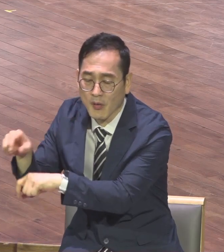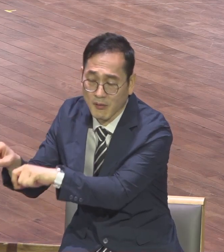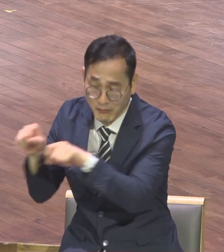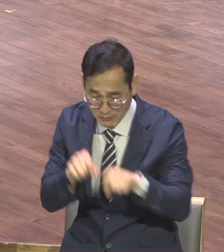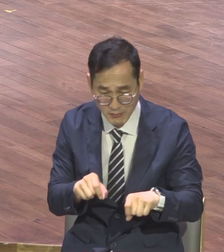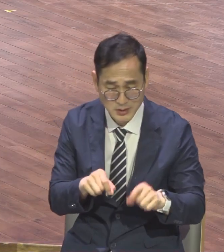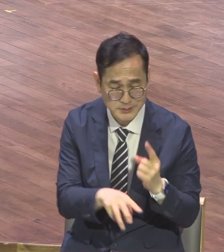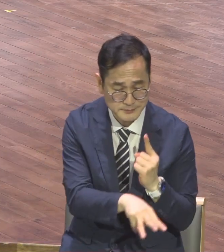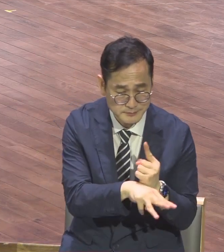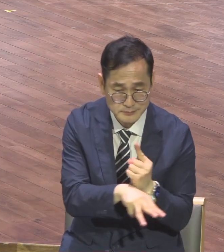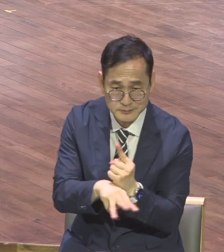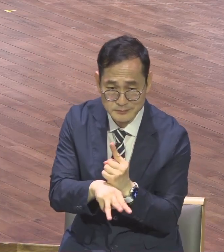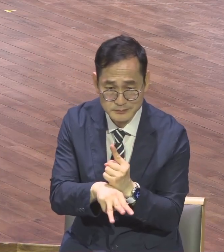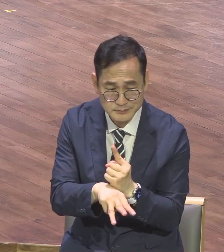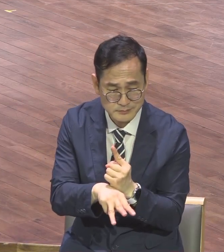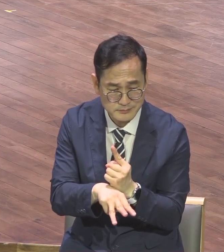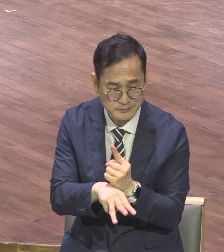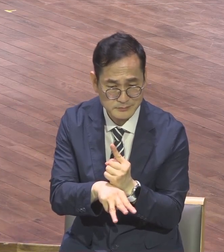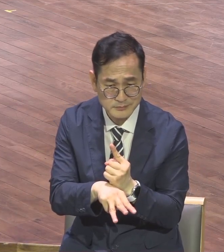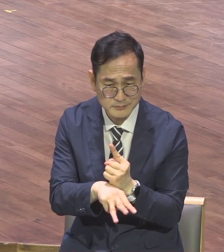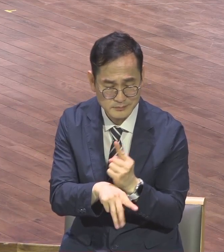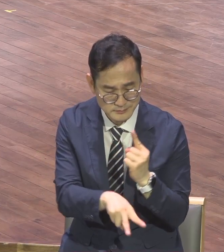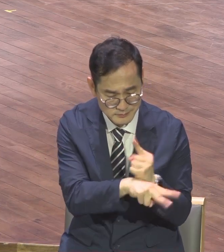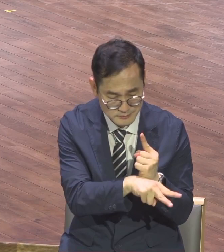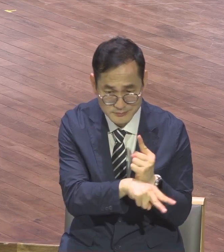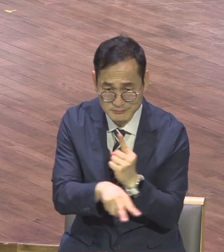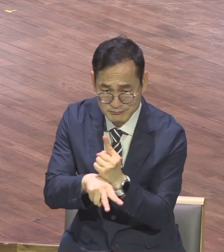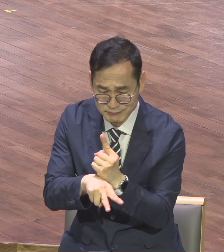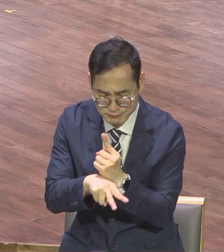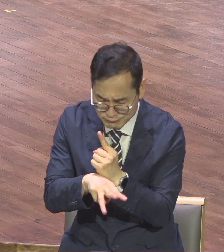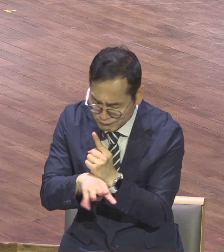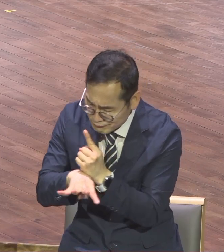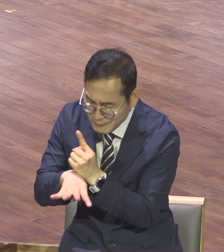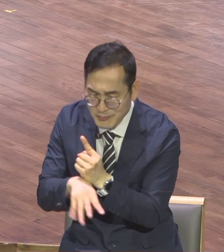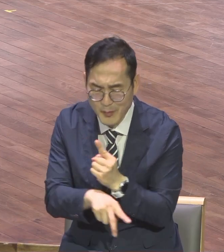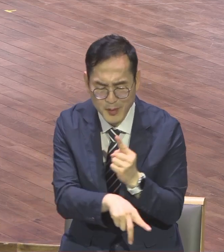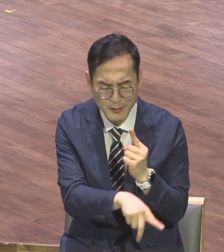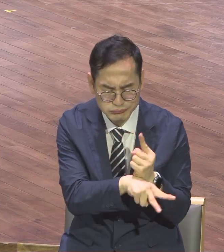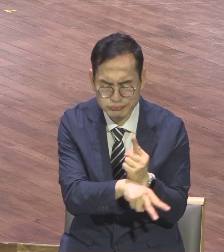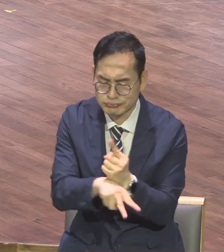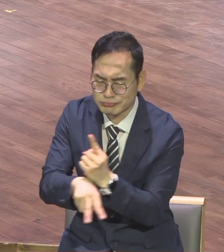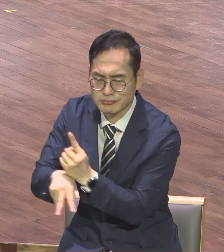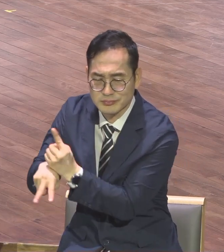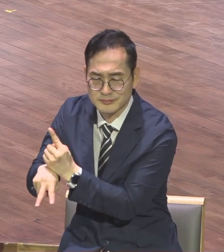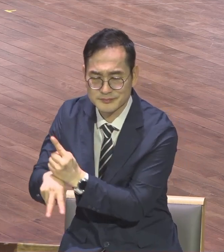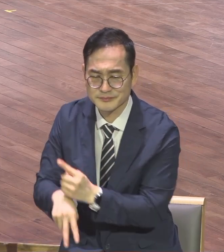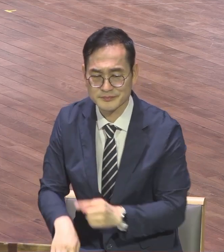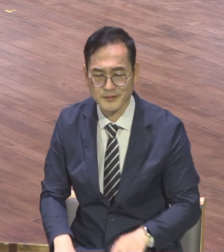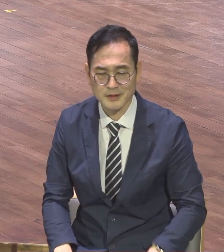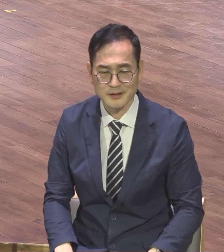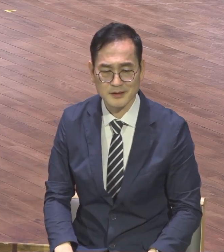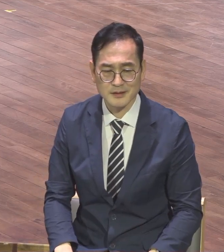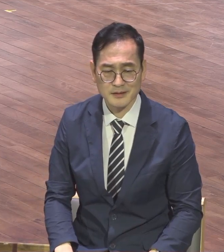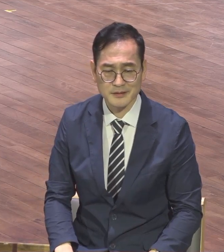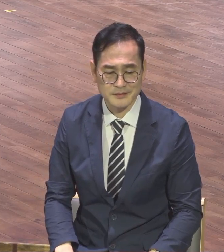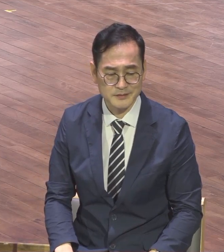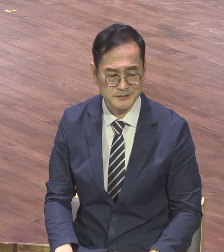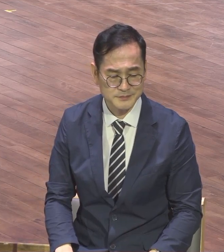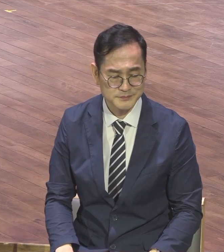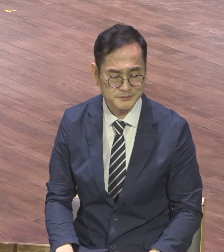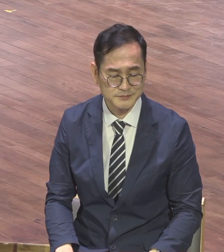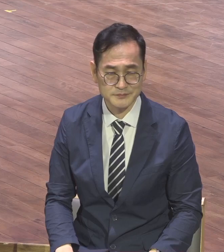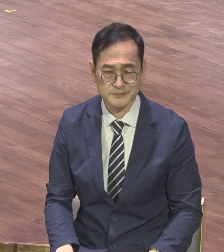그러니까 3.1조 세 사람이 한 조를 이루었어요. 매주 지금 동기를 보고 있습니다. 누구누구가 3.1조 됐는데 지금 몇